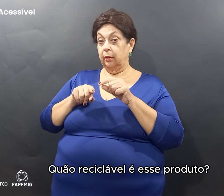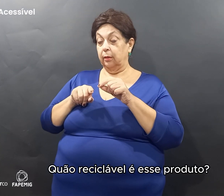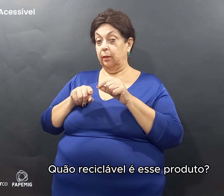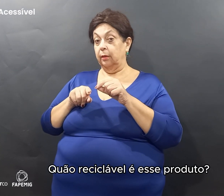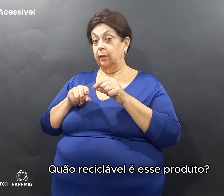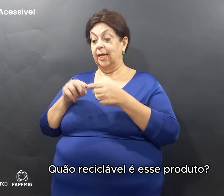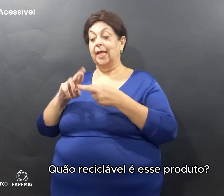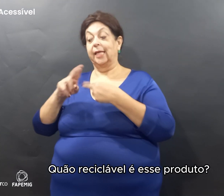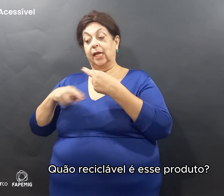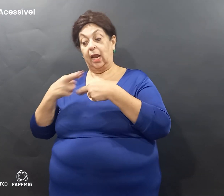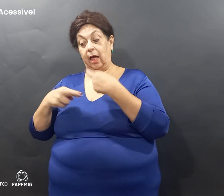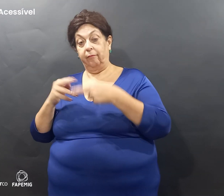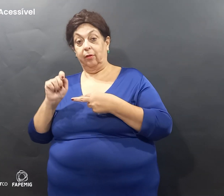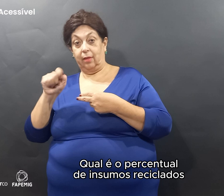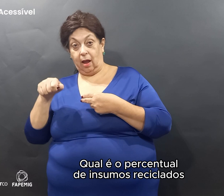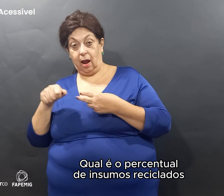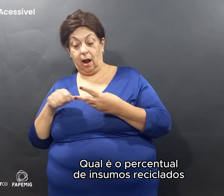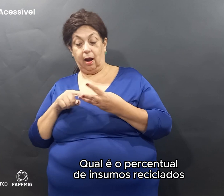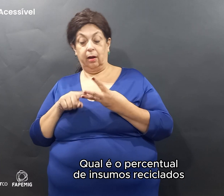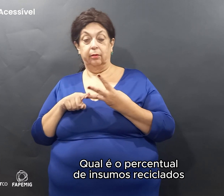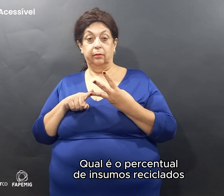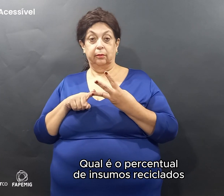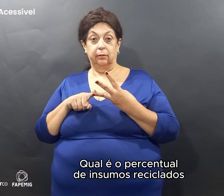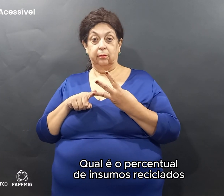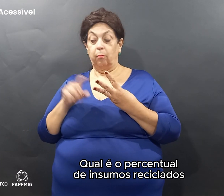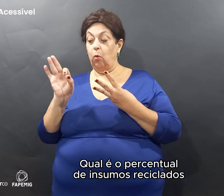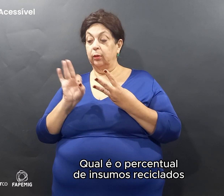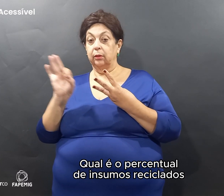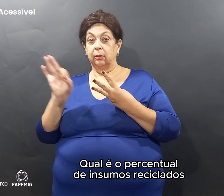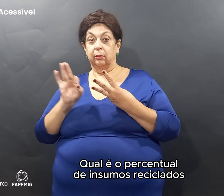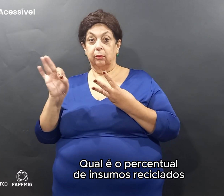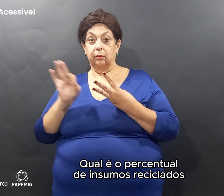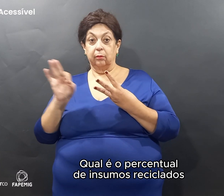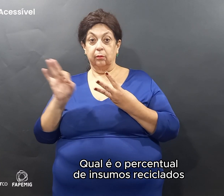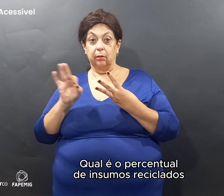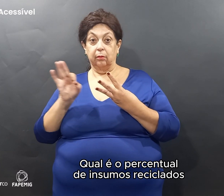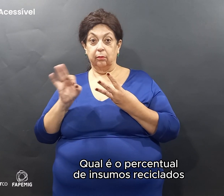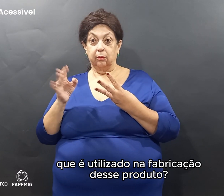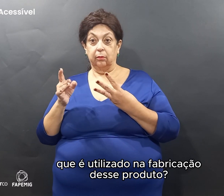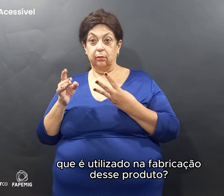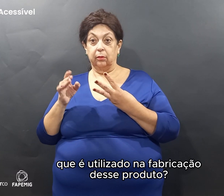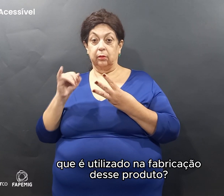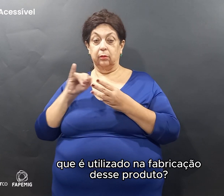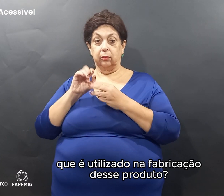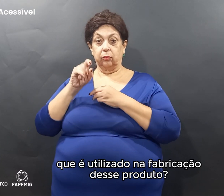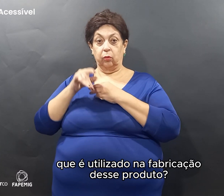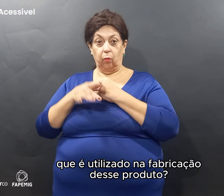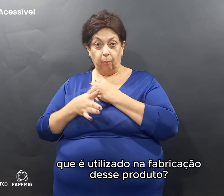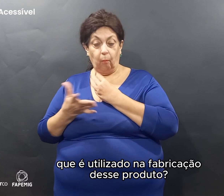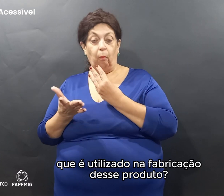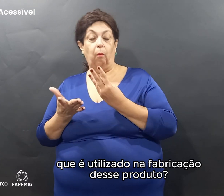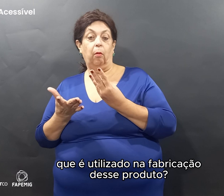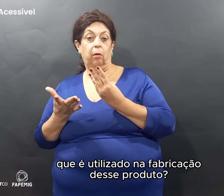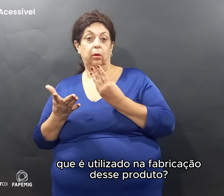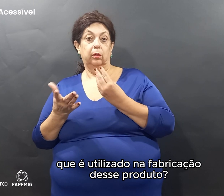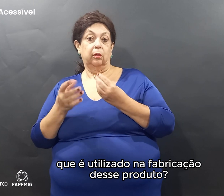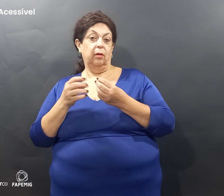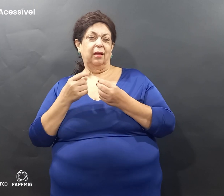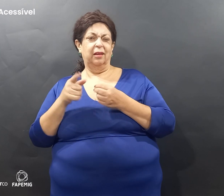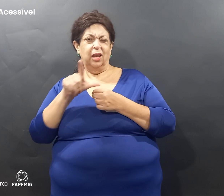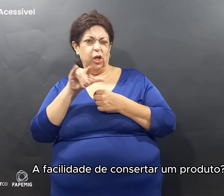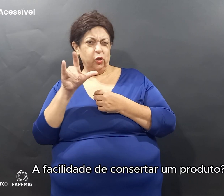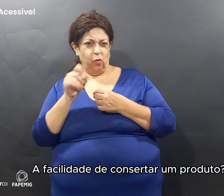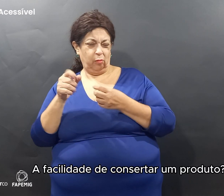Quão reciclável é esse produto? Qual que é o percentual de insumos reciclados que é utilizado na fabricação desse